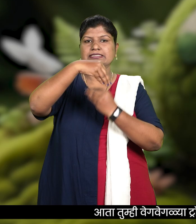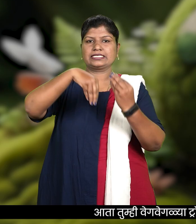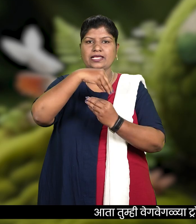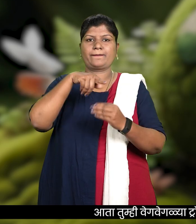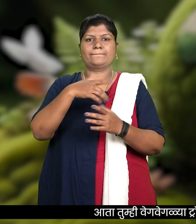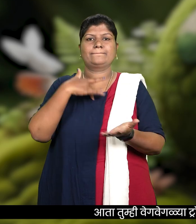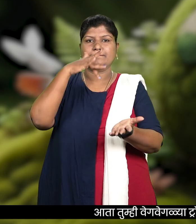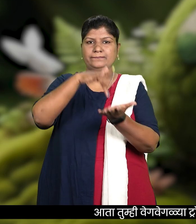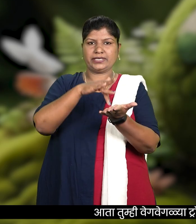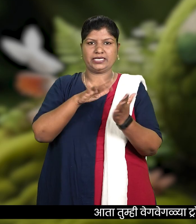संबंधांबद्दल शिकलो आहोत.